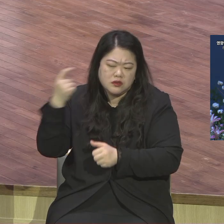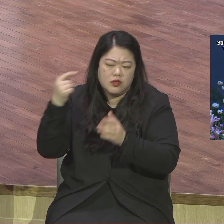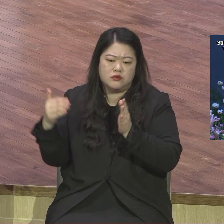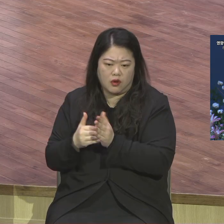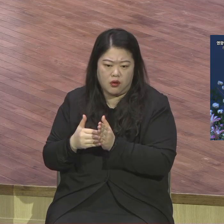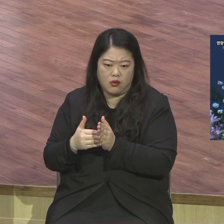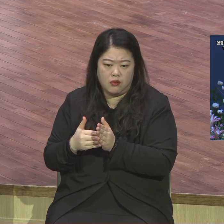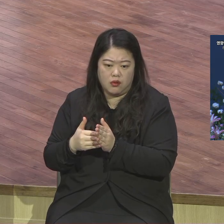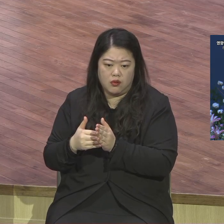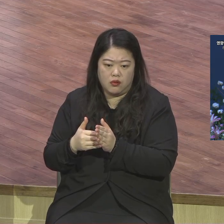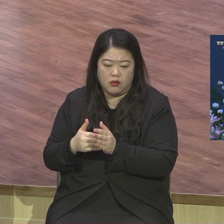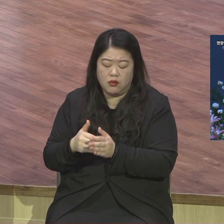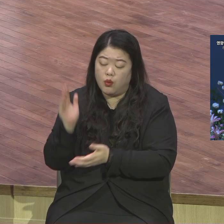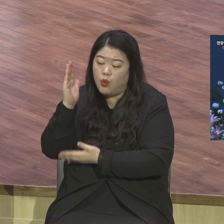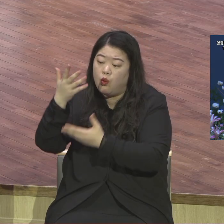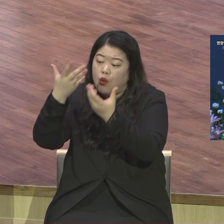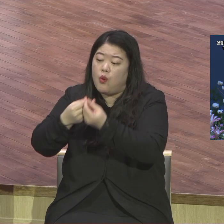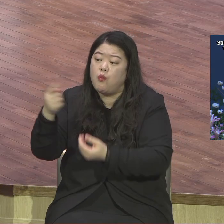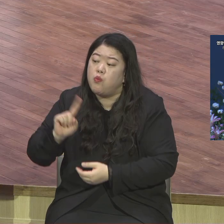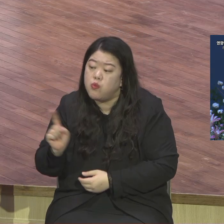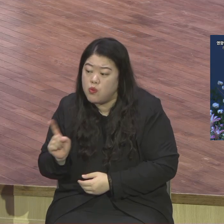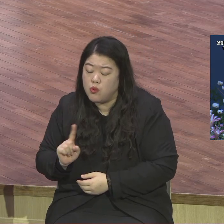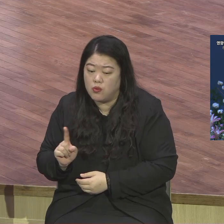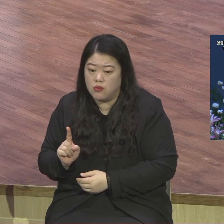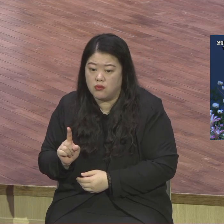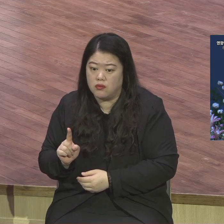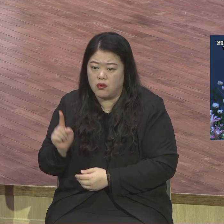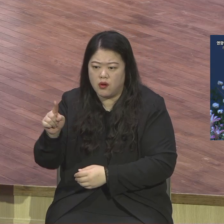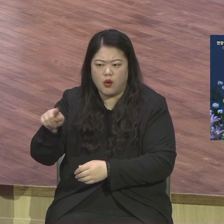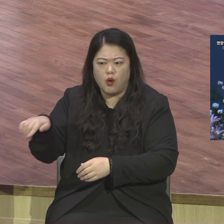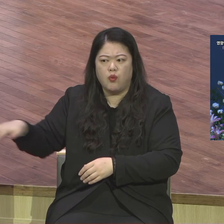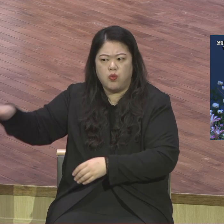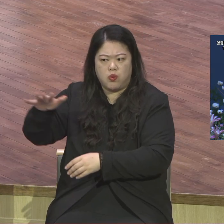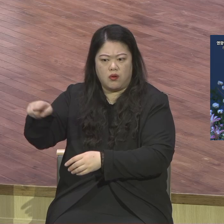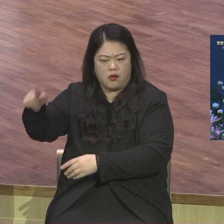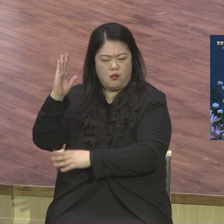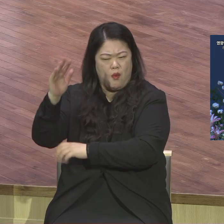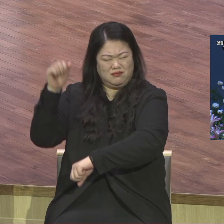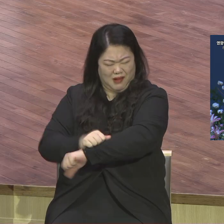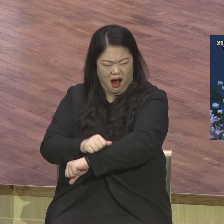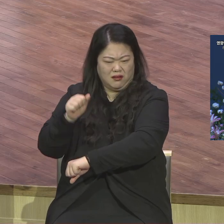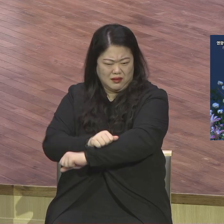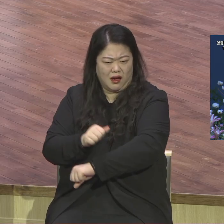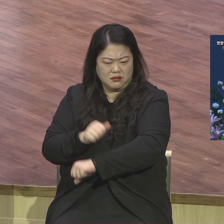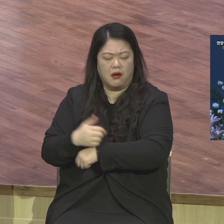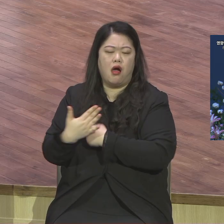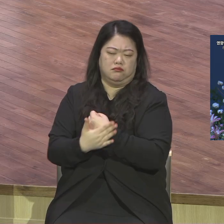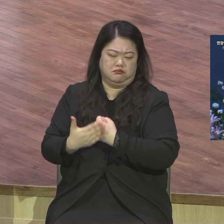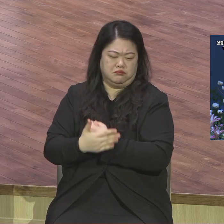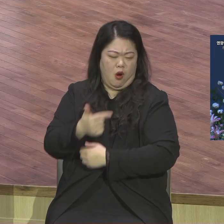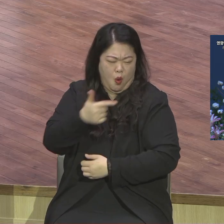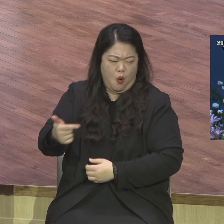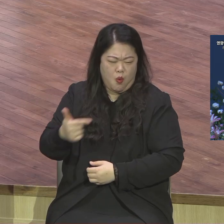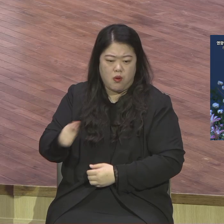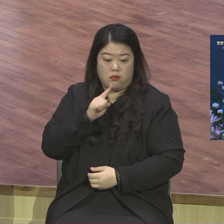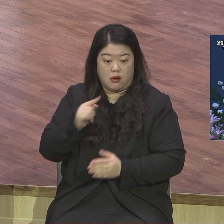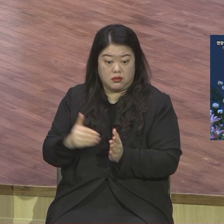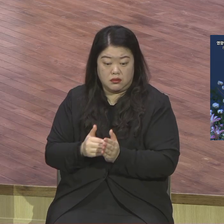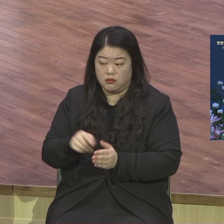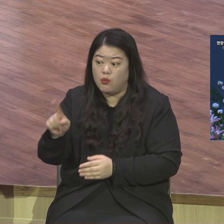지난주 설교 내용이 뭐였습니까? 라고 질문하니까 이 과일 가게 주인이 이렇게 말했습니다.